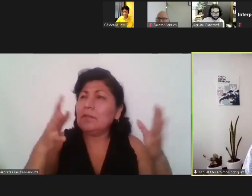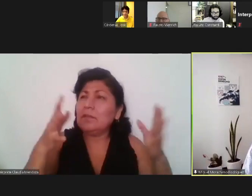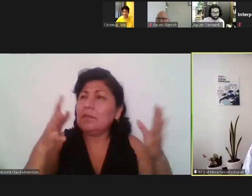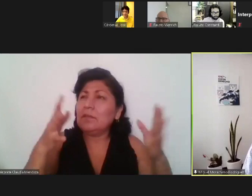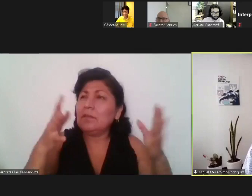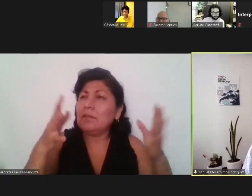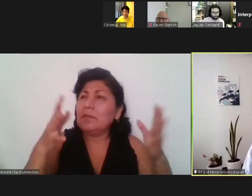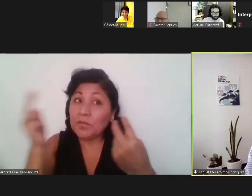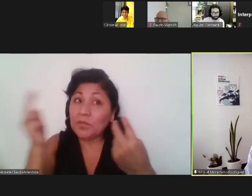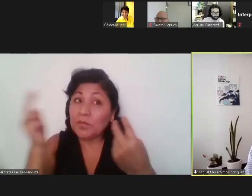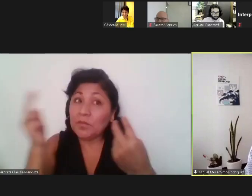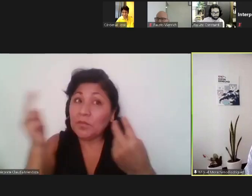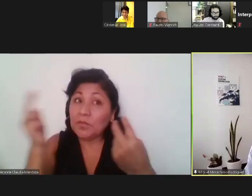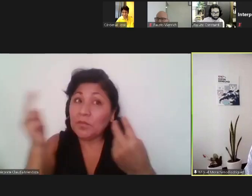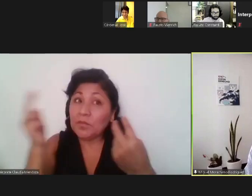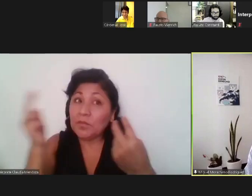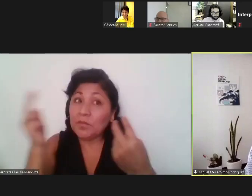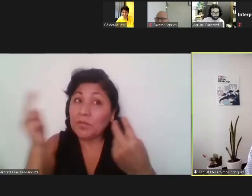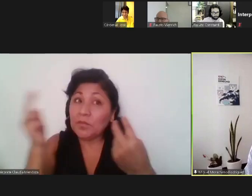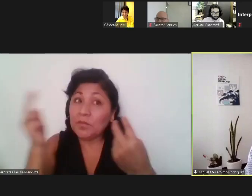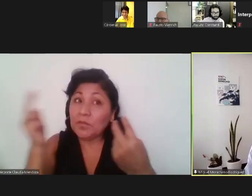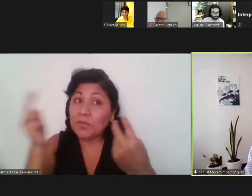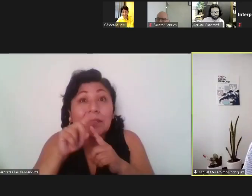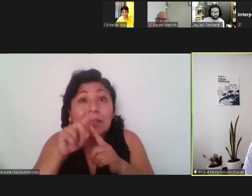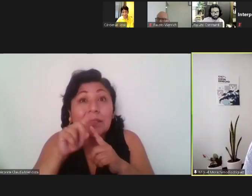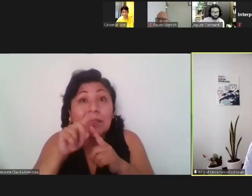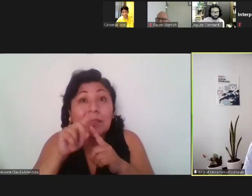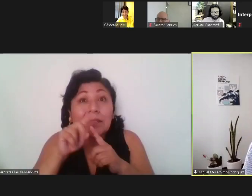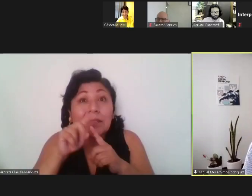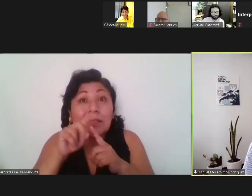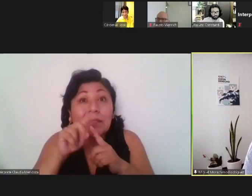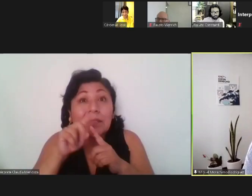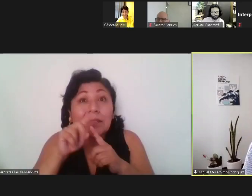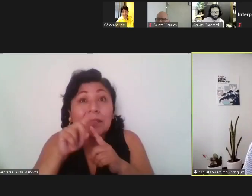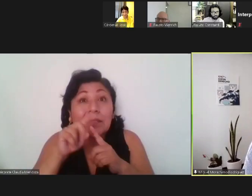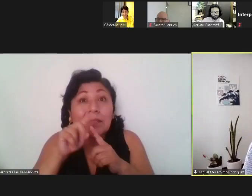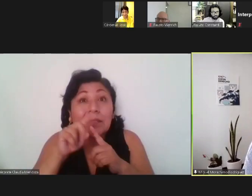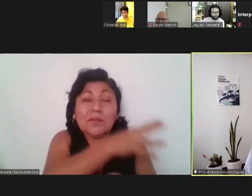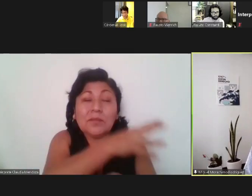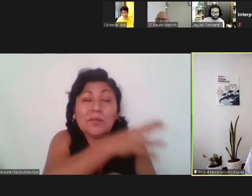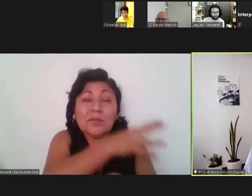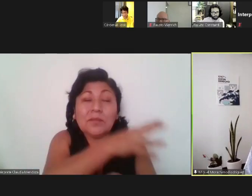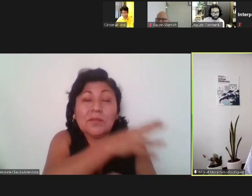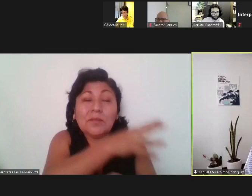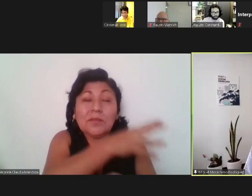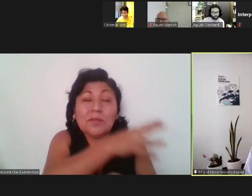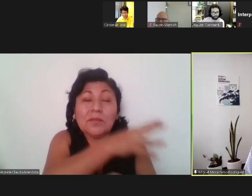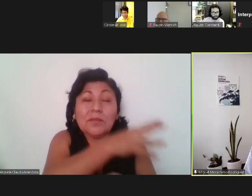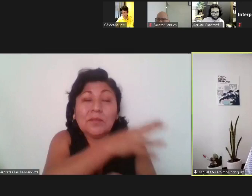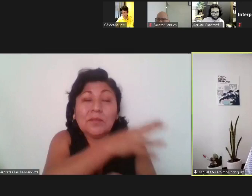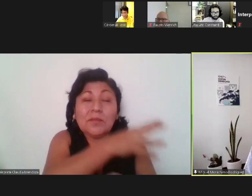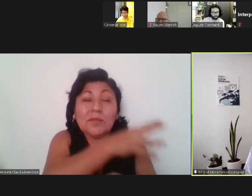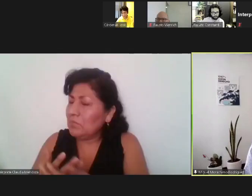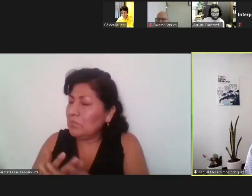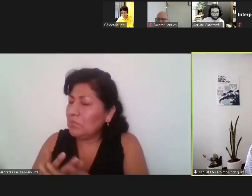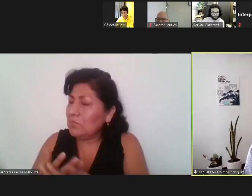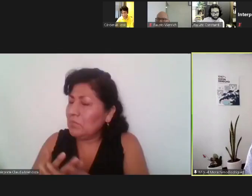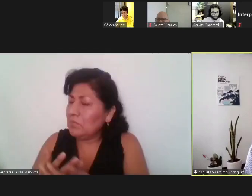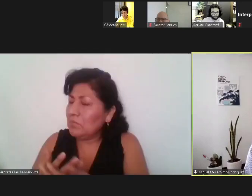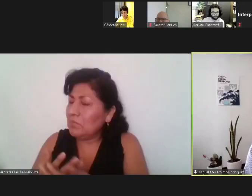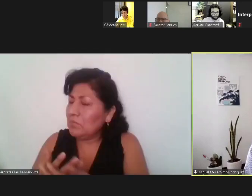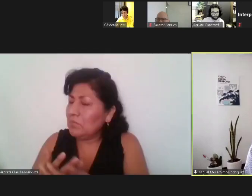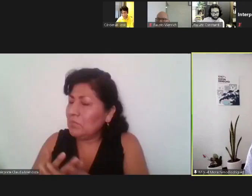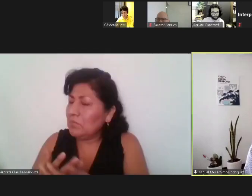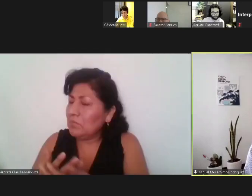para nosotros sería espectacular. Si alguien quiere imprimir alguno de nuestros artículos y repartirlo entre sus estudiantes, ese tipo de cosas, o